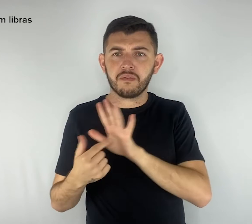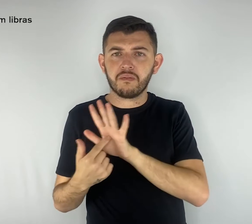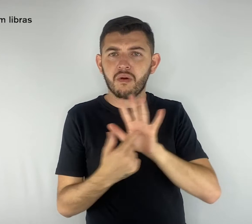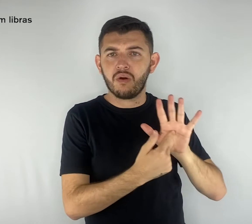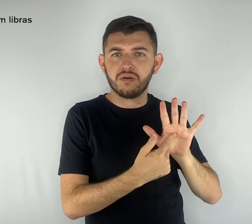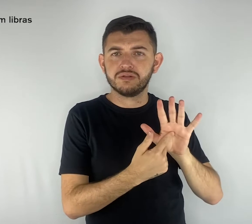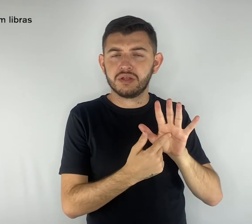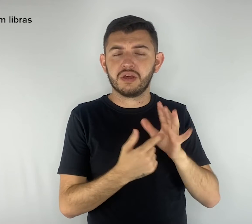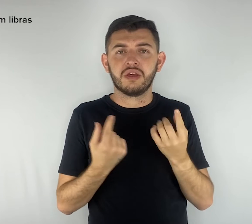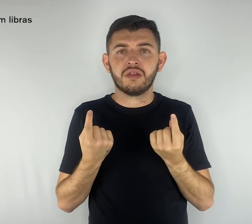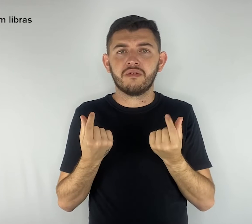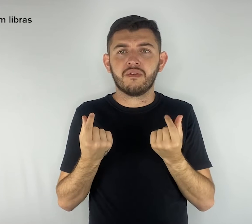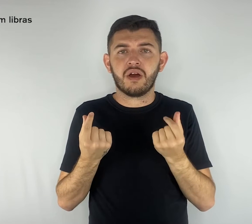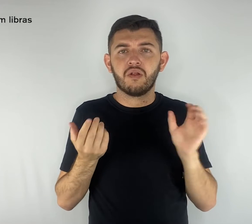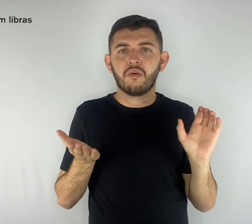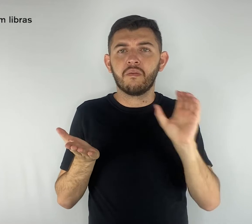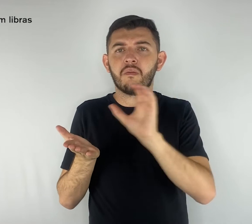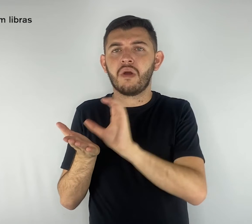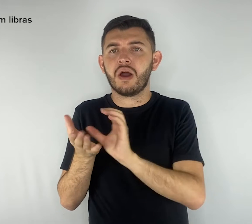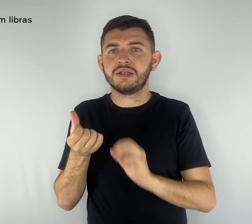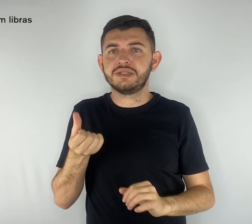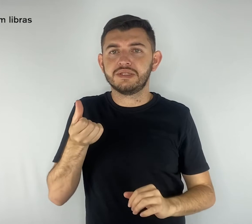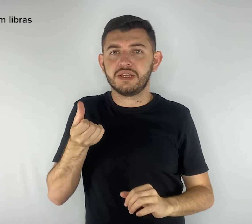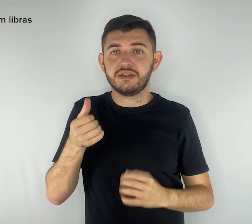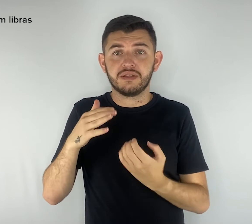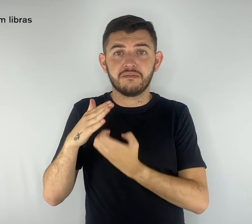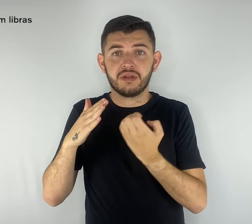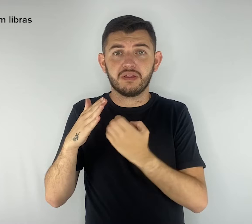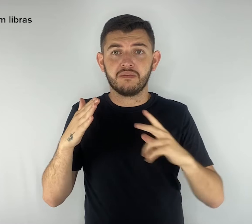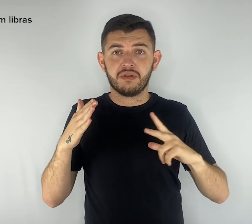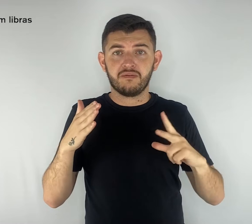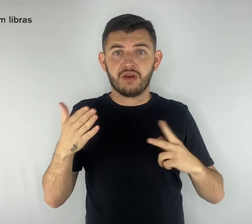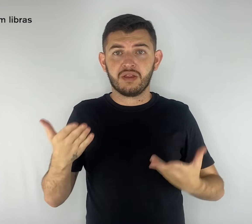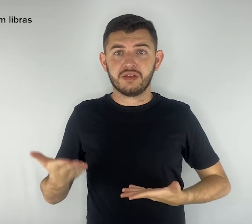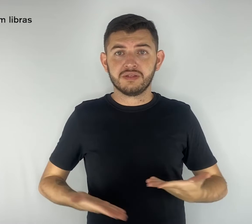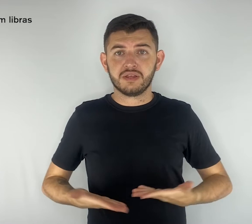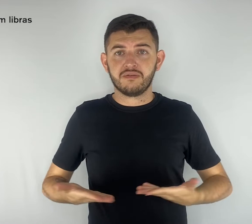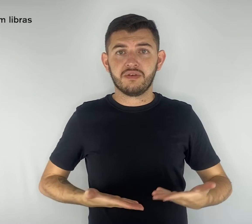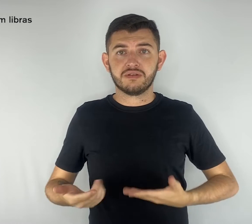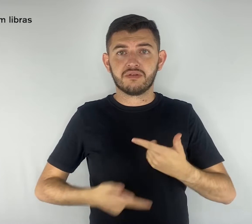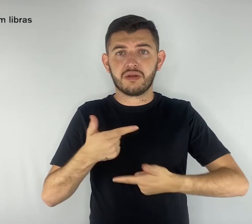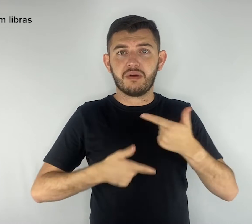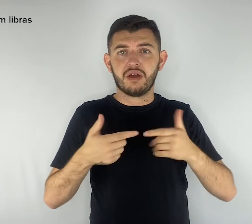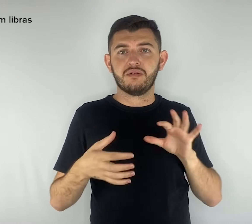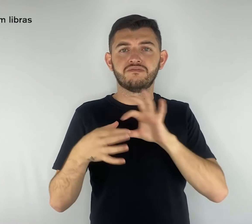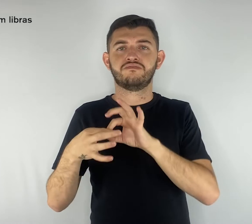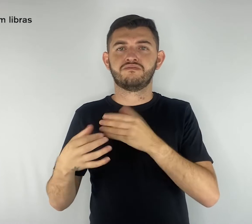mínimo, 6 empresas privadas prestadoras de serviços para o governo do Distrito Federal, que